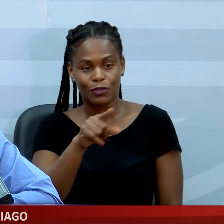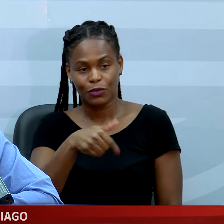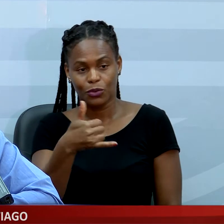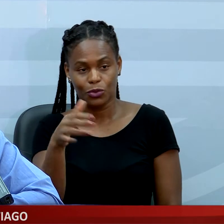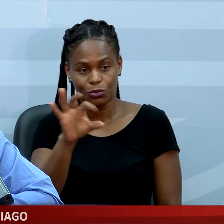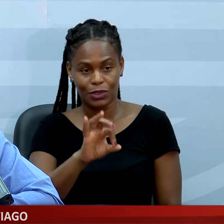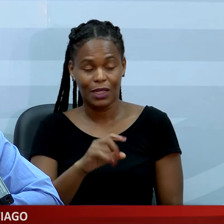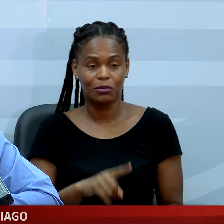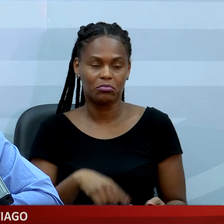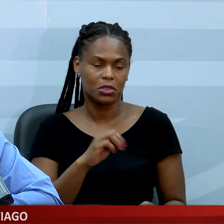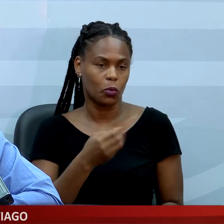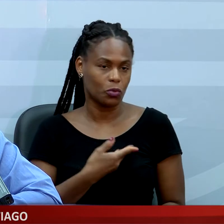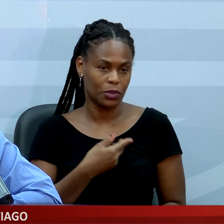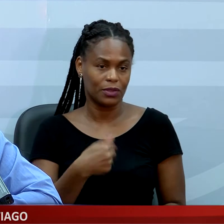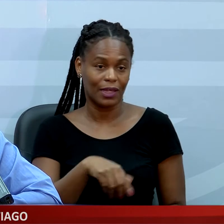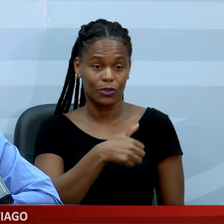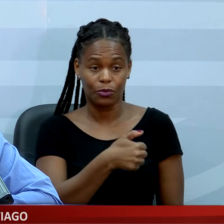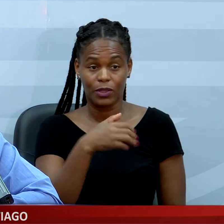62,2%. Em São Domingos, temos